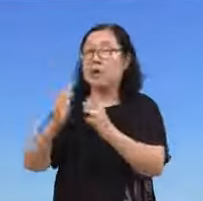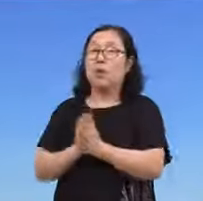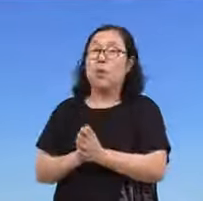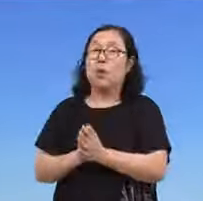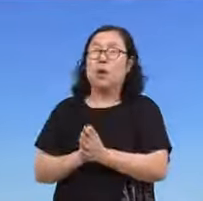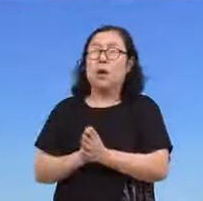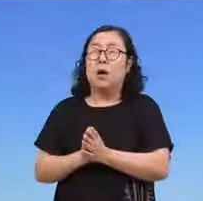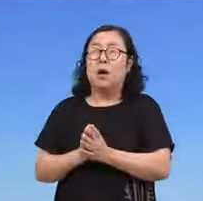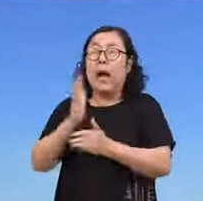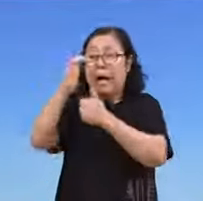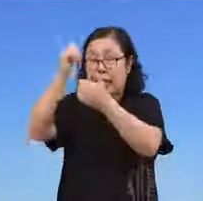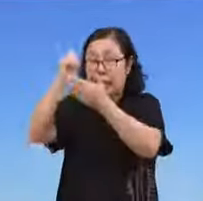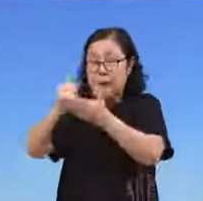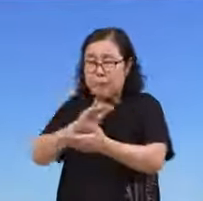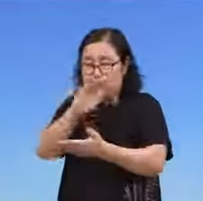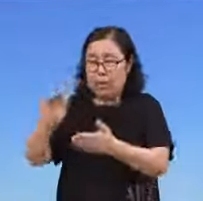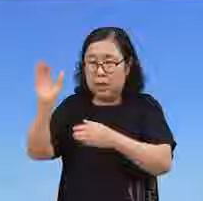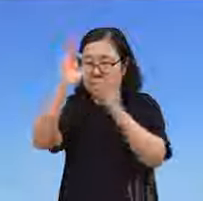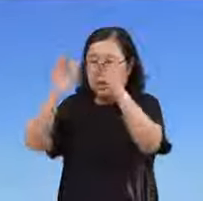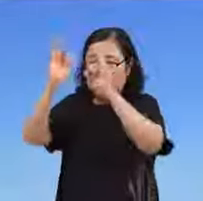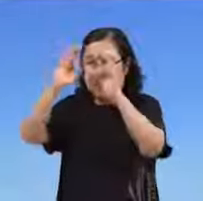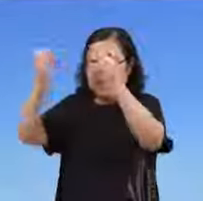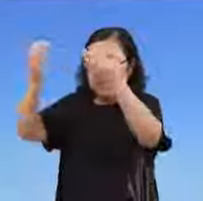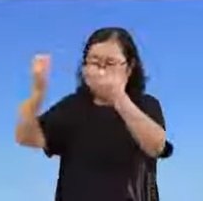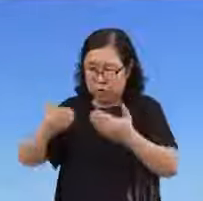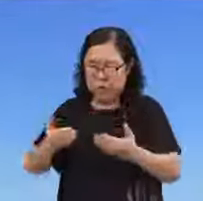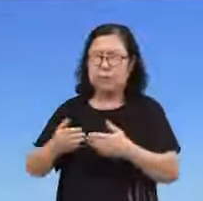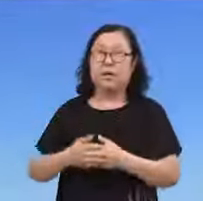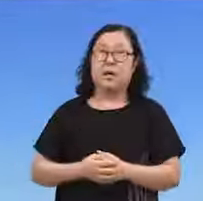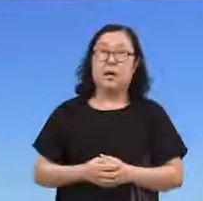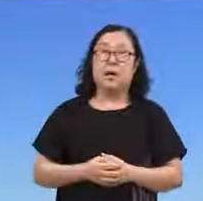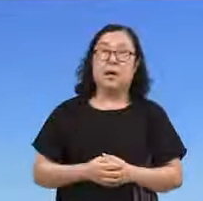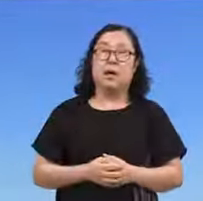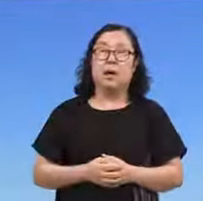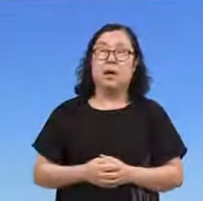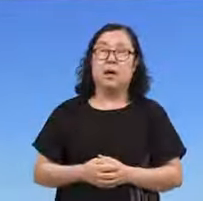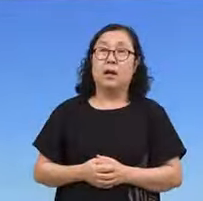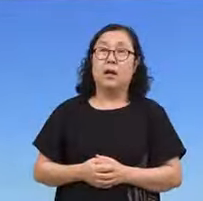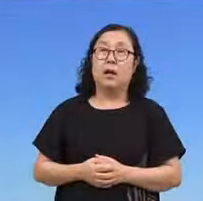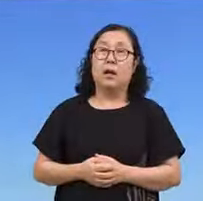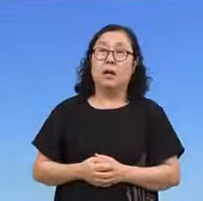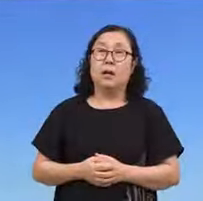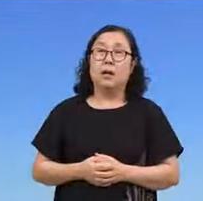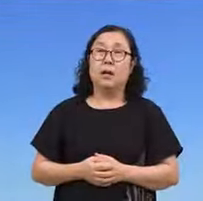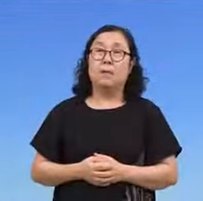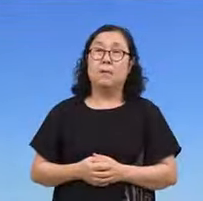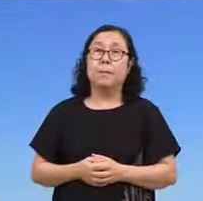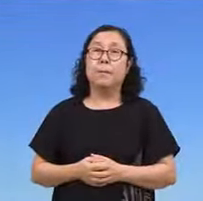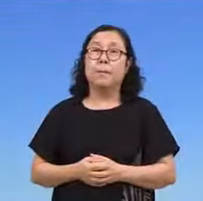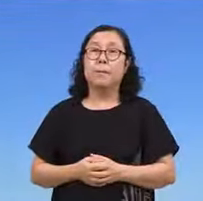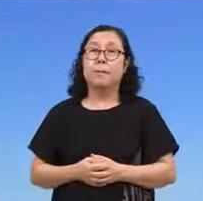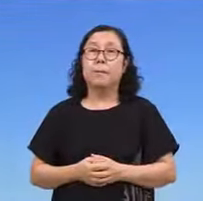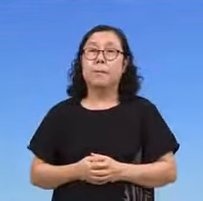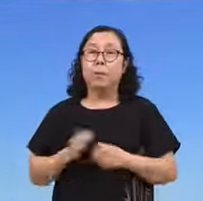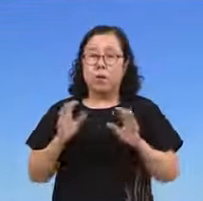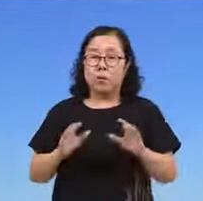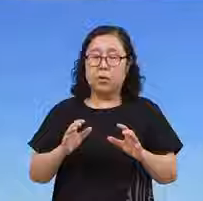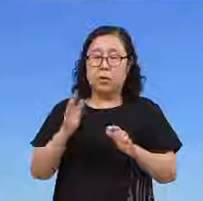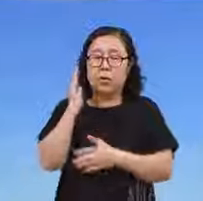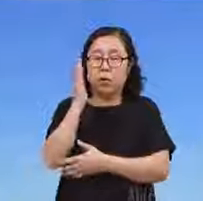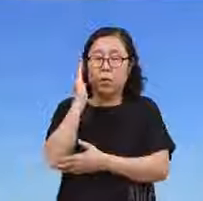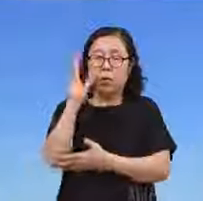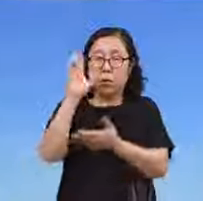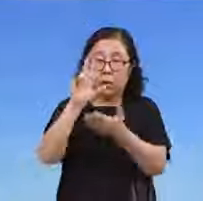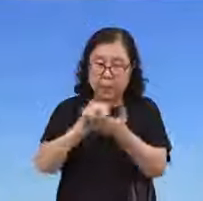때 집중하기, 이렇게 제가 정했지만, 뭐 설교 제목을 너무 길게 할 수 없어가지고 축약해서 정했지만,